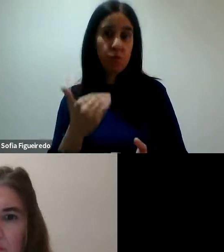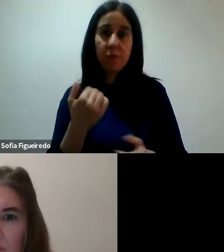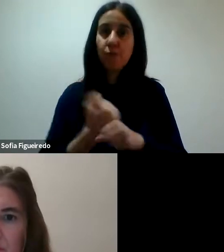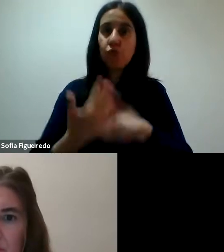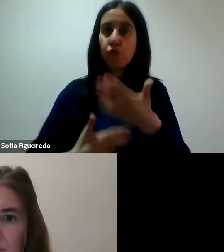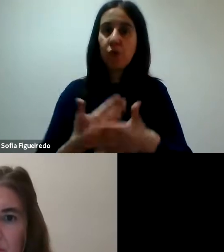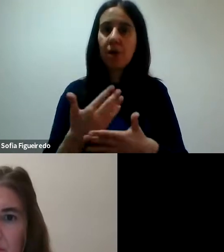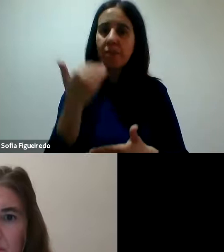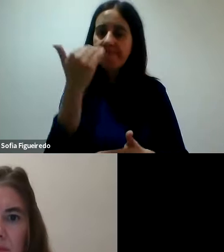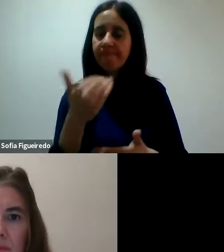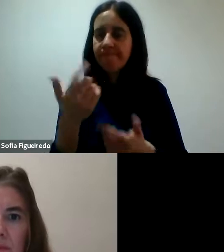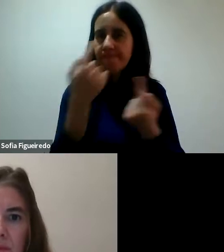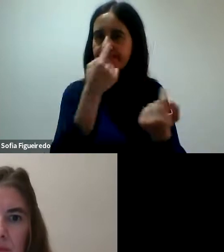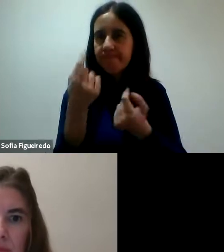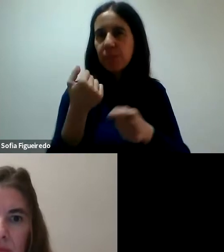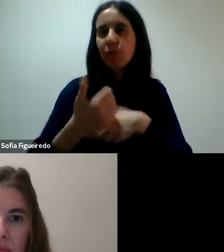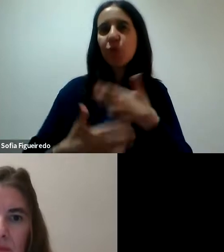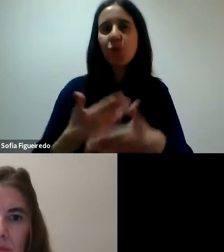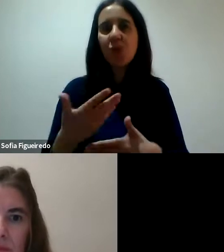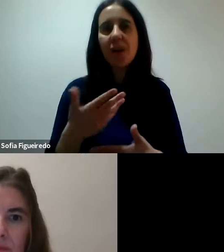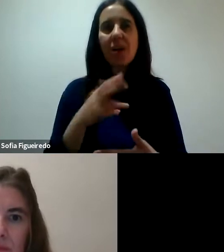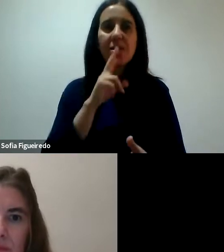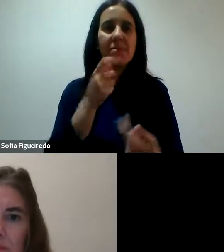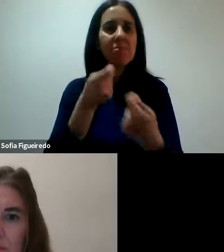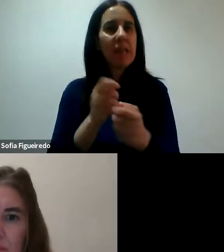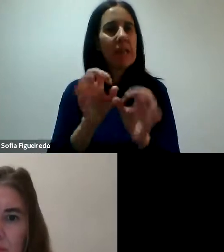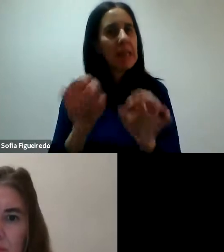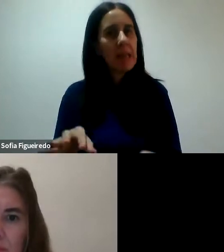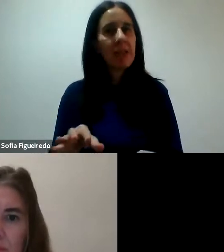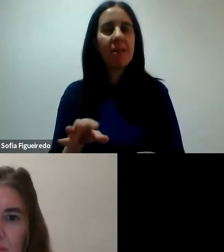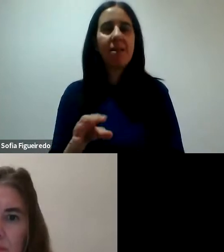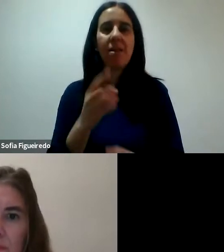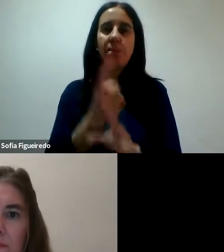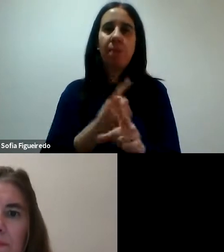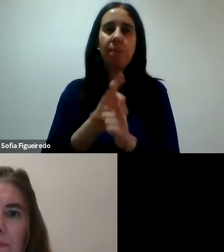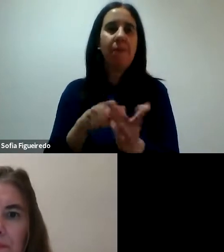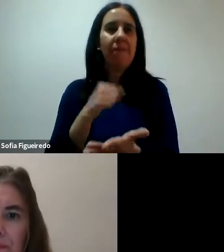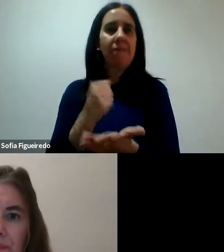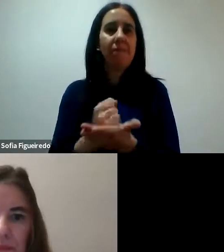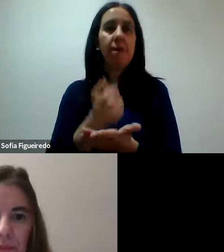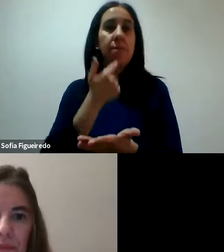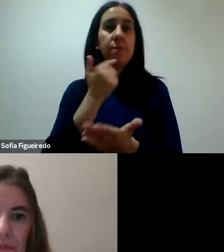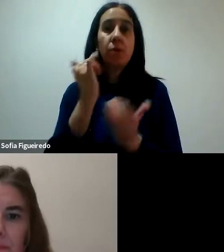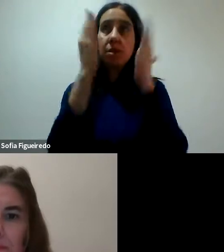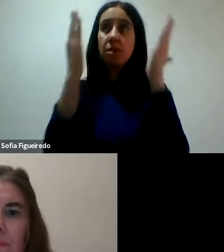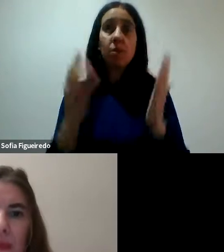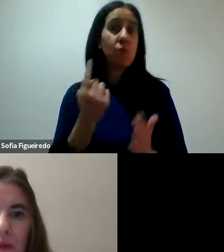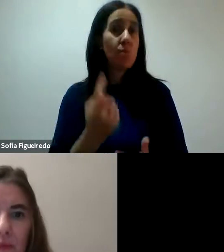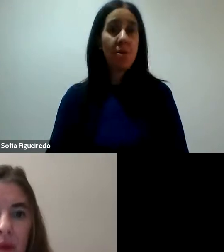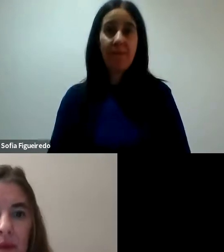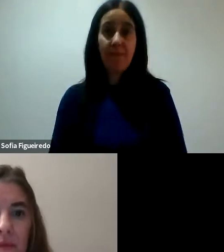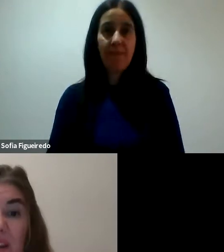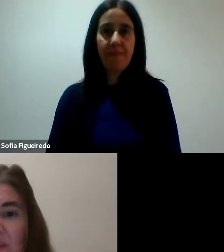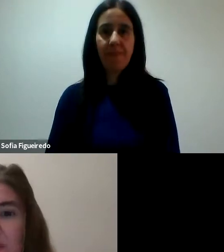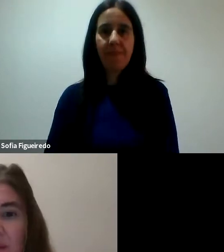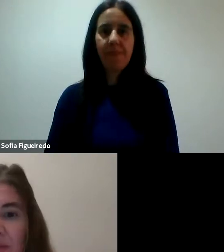pontos de contacto funcionam e respondemos sempre da mesma forma e percebemos que a organização é só uma. Muito